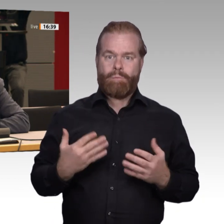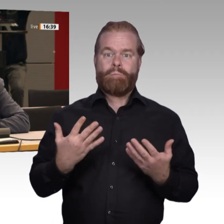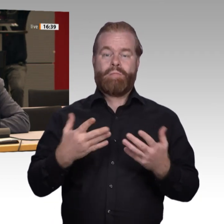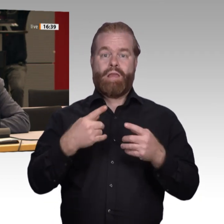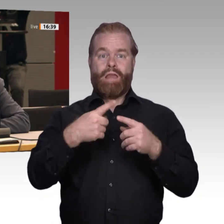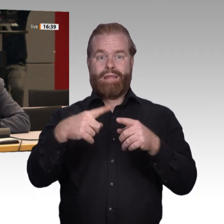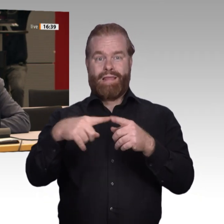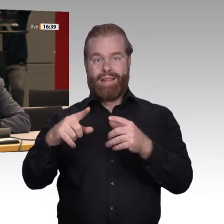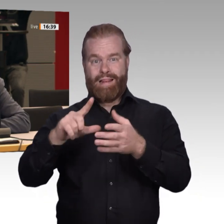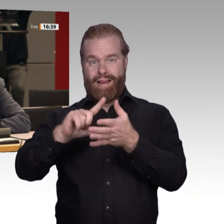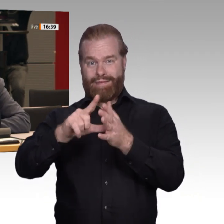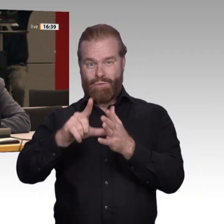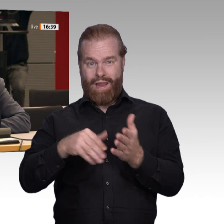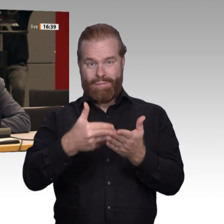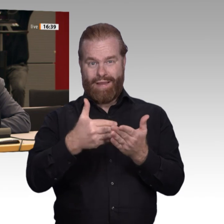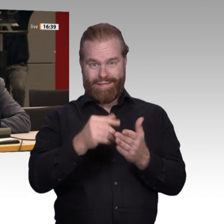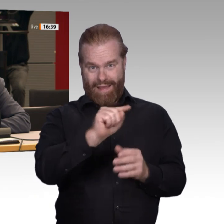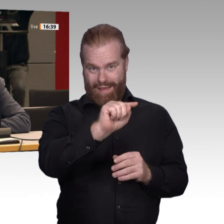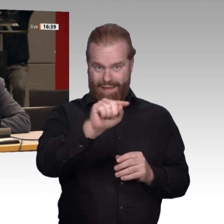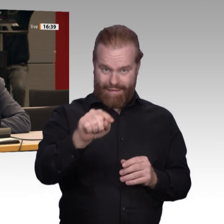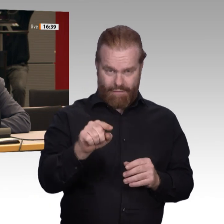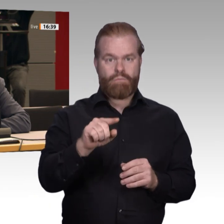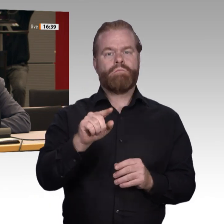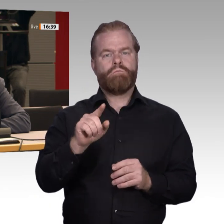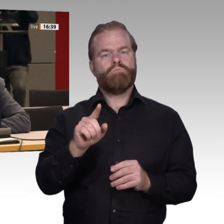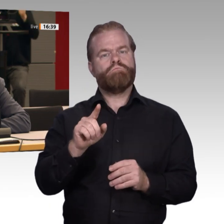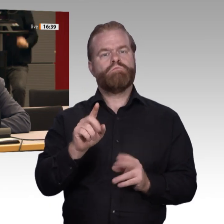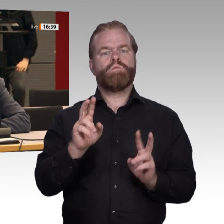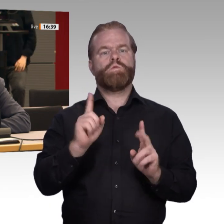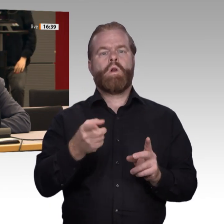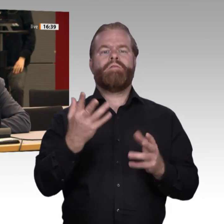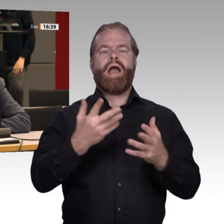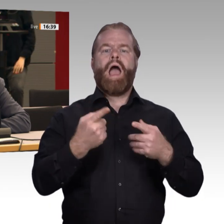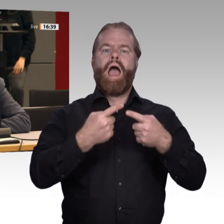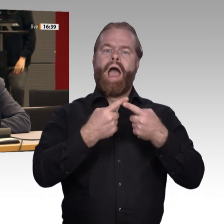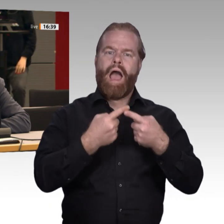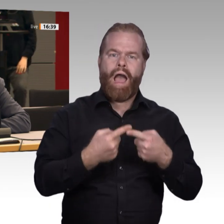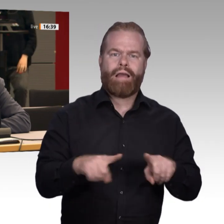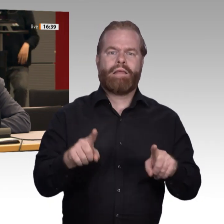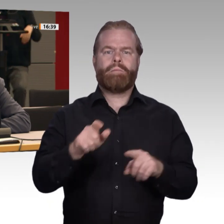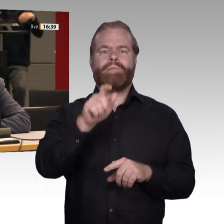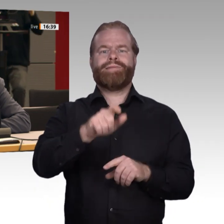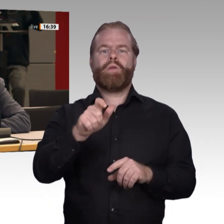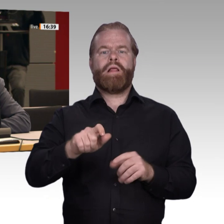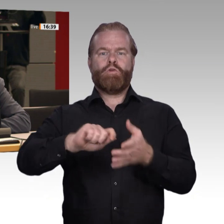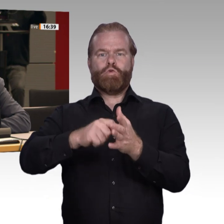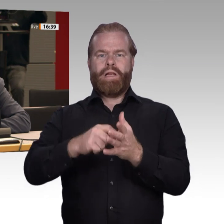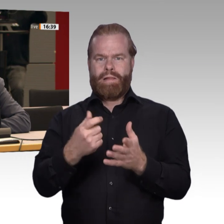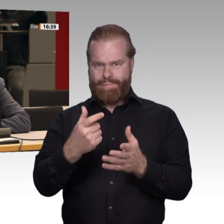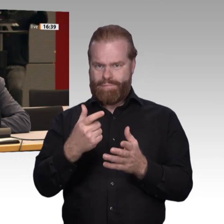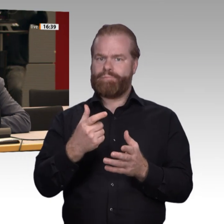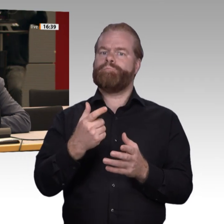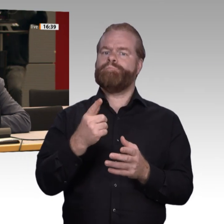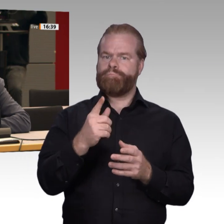in den Werkstattverordnungen der Fall ist. Wie beurteilen Sie dies und sehen Sie das als richtigen Schritt an, die anderen